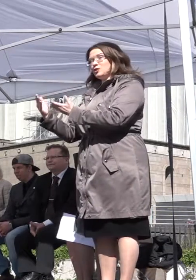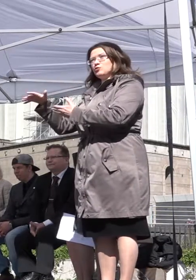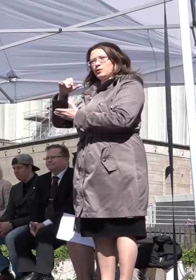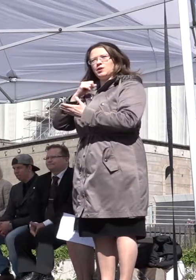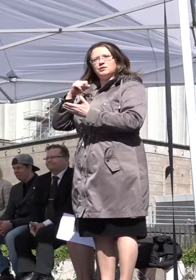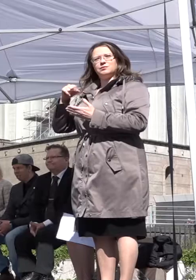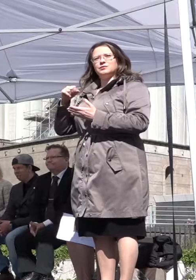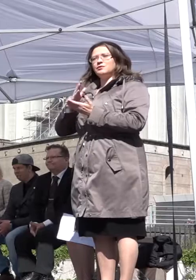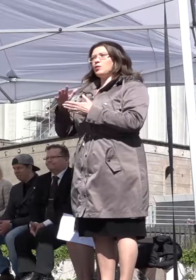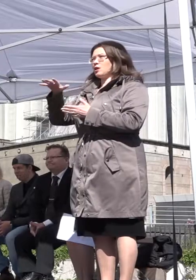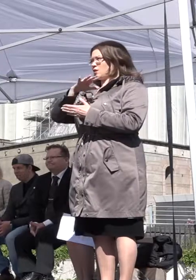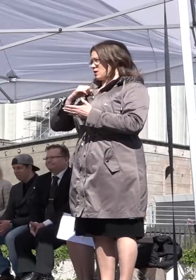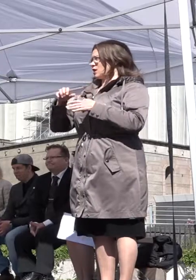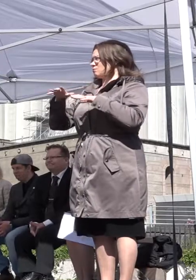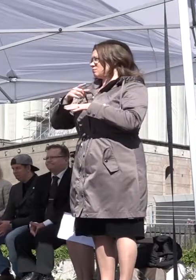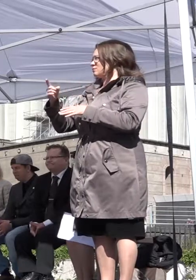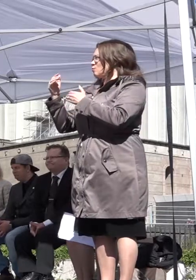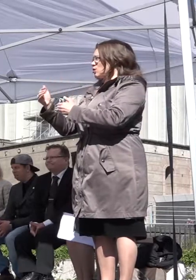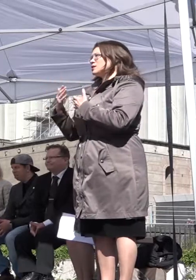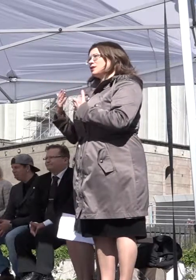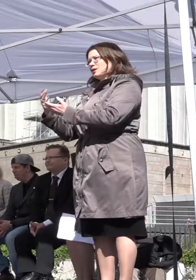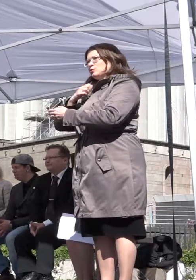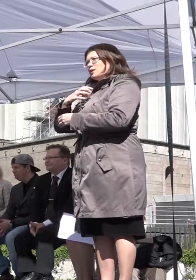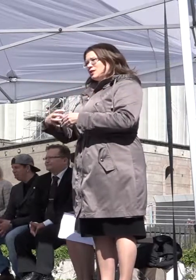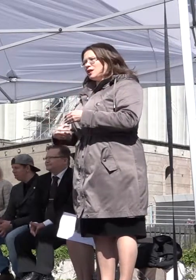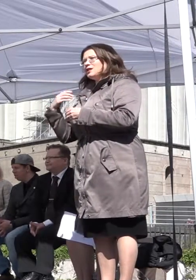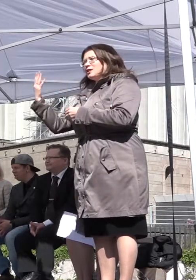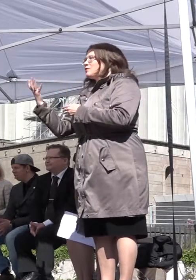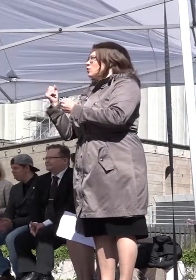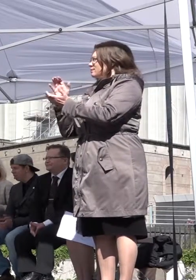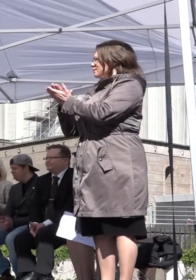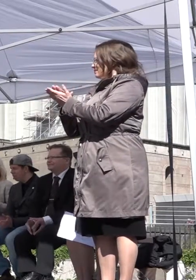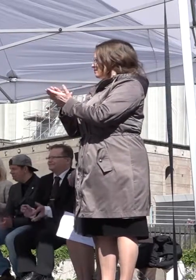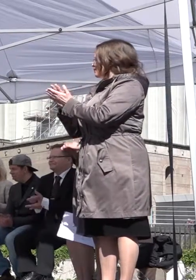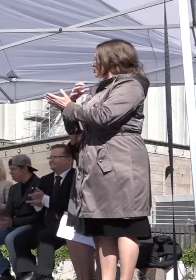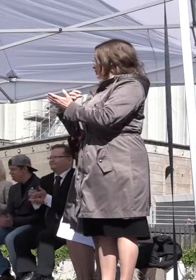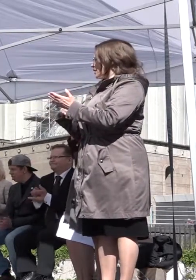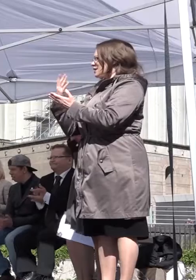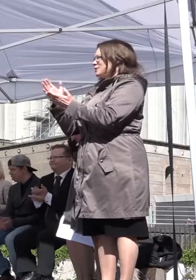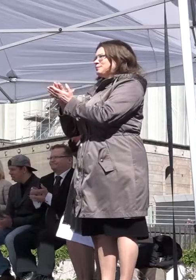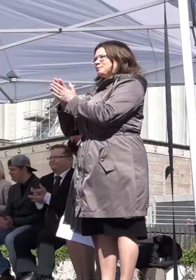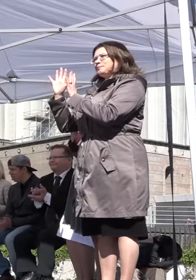varmasti kaikkien paikalla olijoiden puolesta ja voimme taputtaa myös tasavallan presidentille